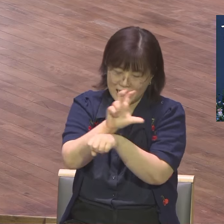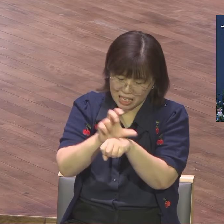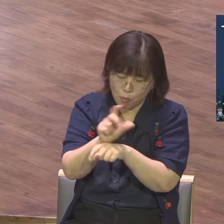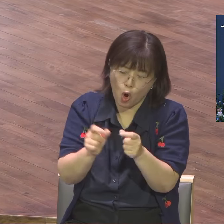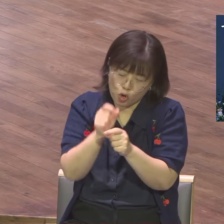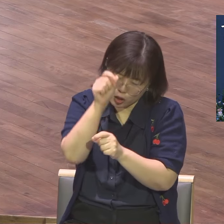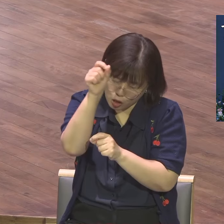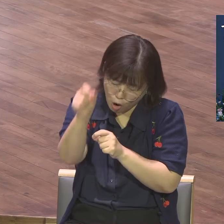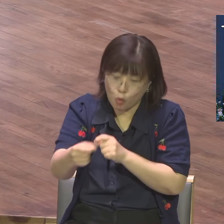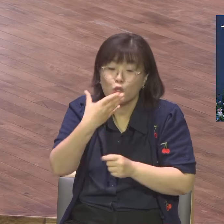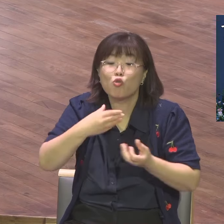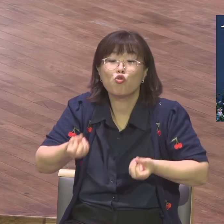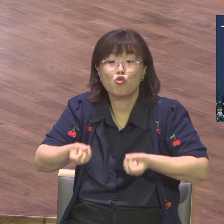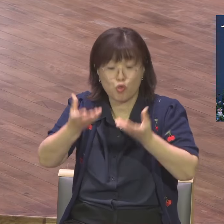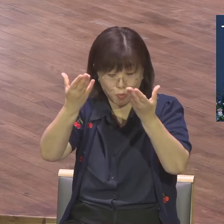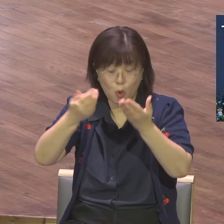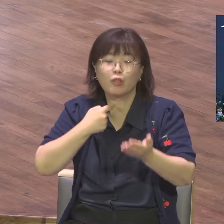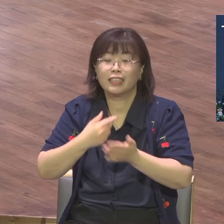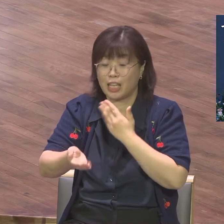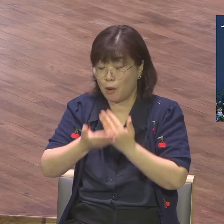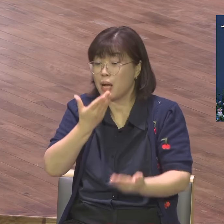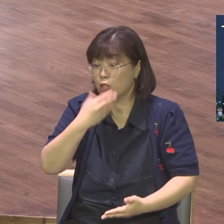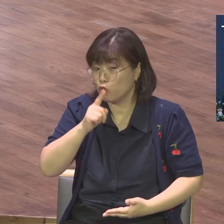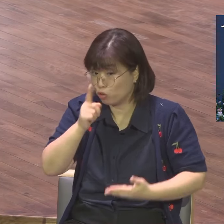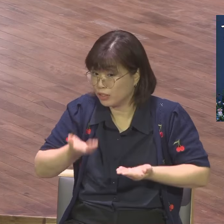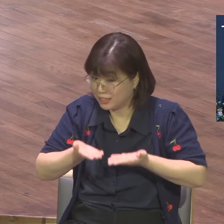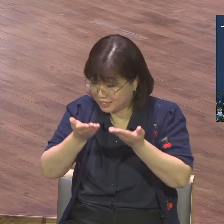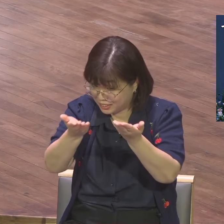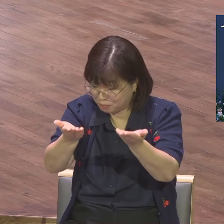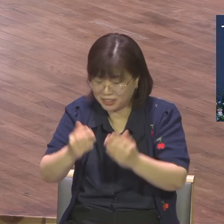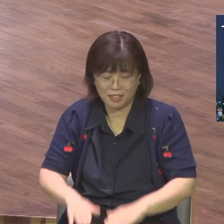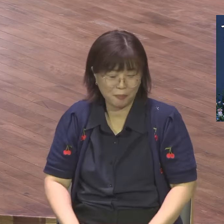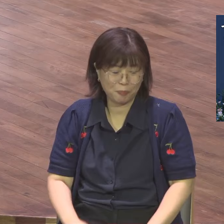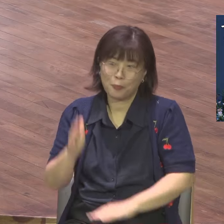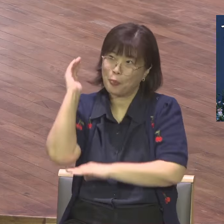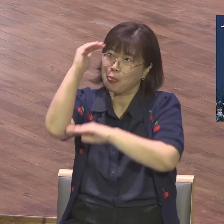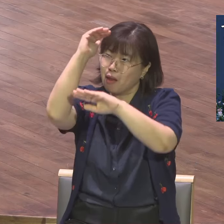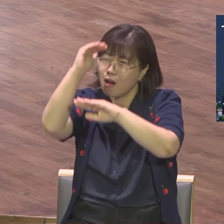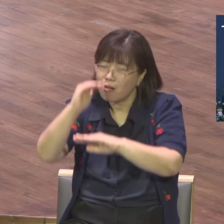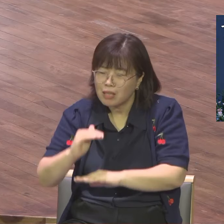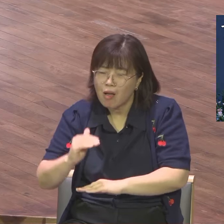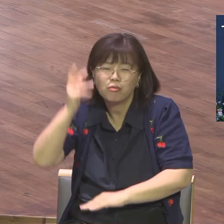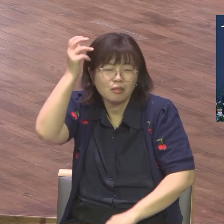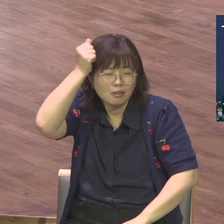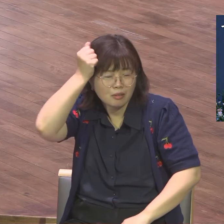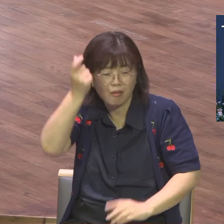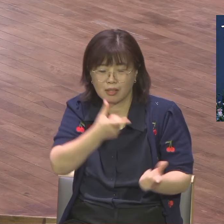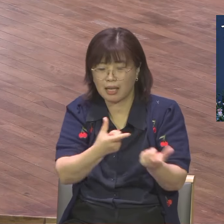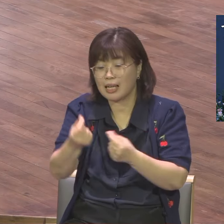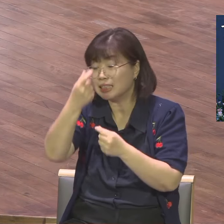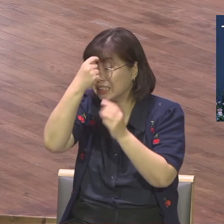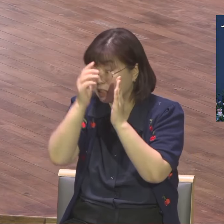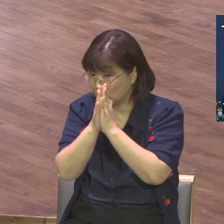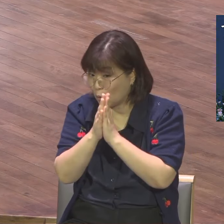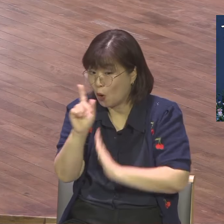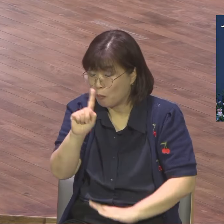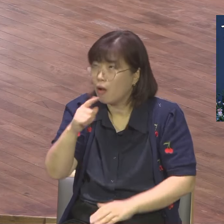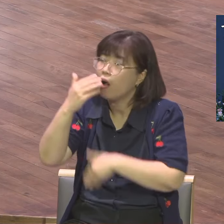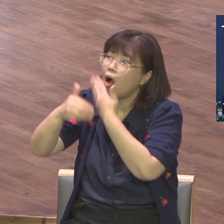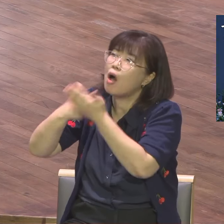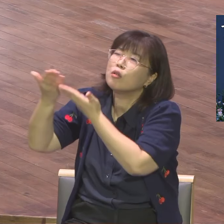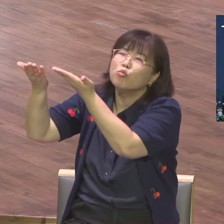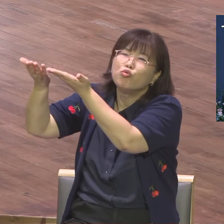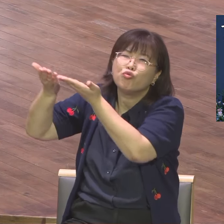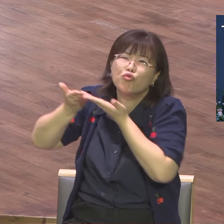축복합니다. 주신 말씀 생각하고 기도하겠습니다. 하나님 내가 영원한 그 유산 영원한 작품